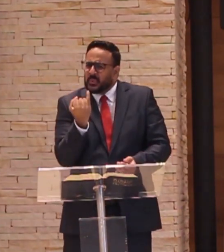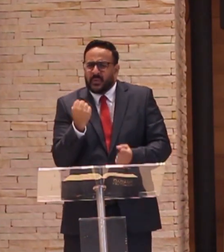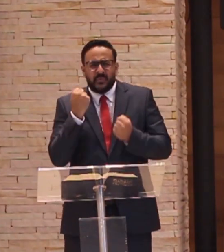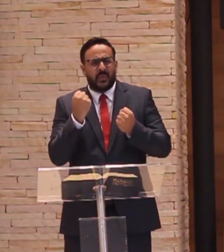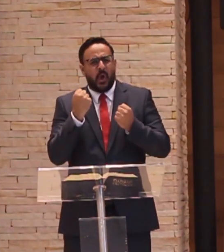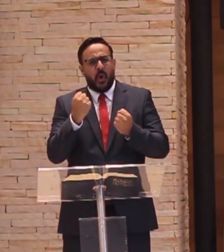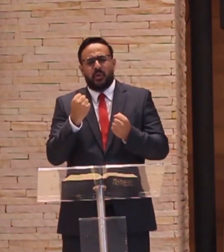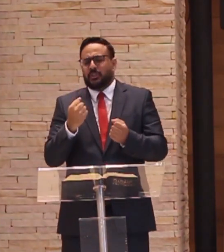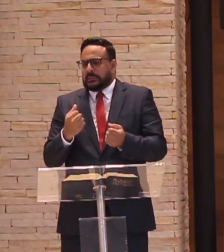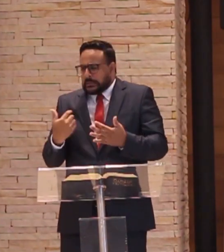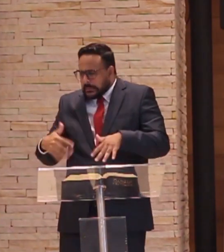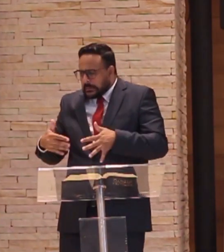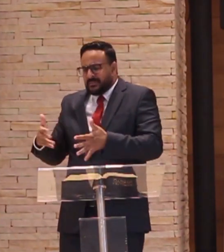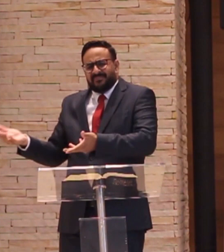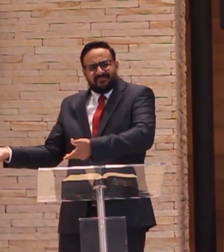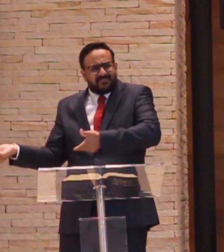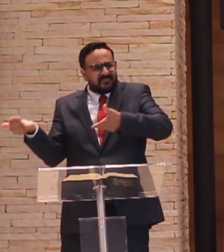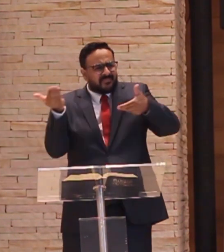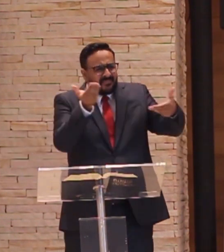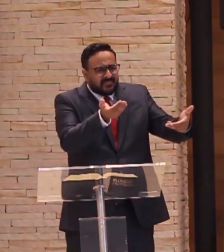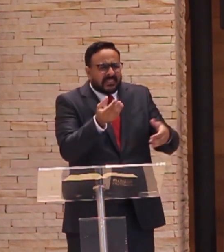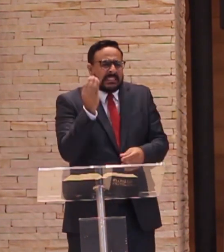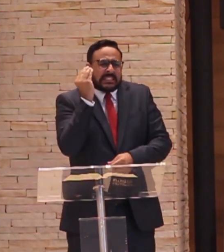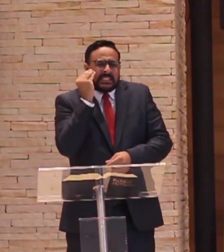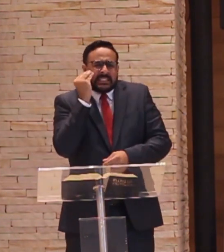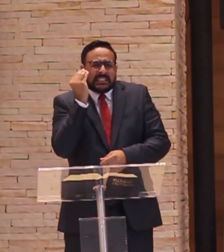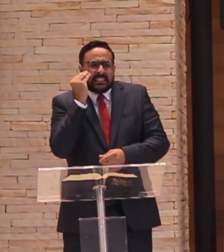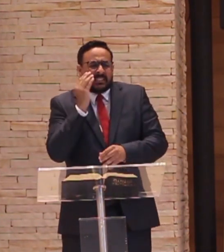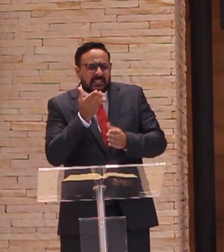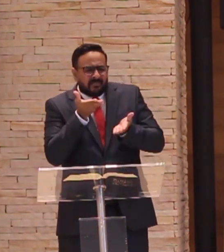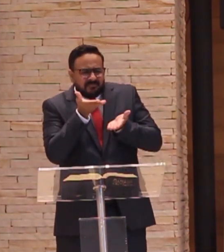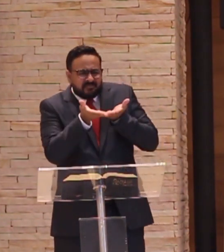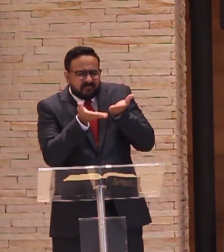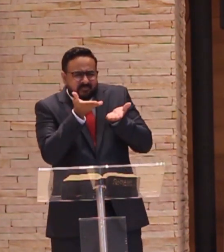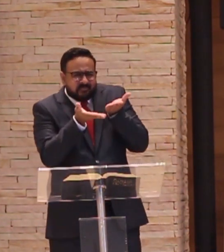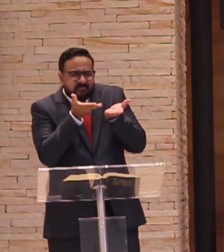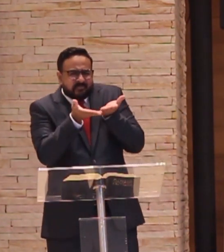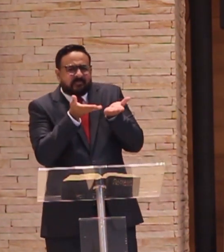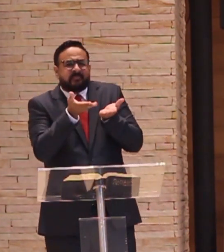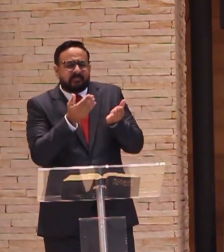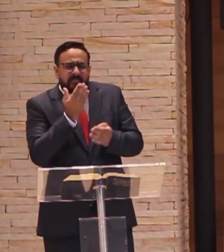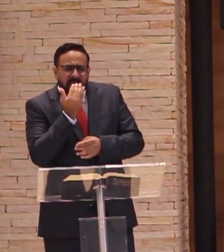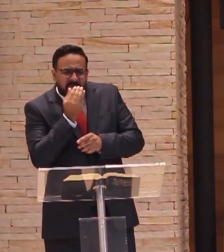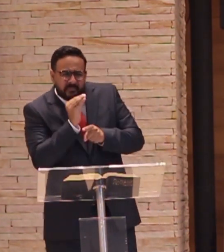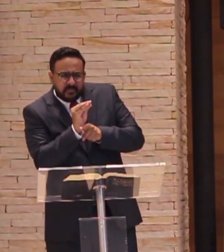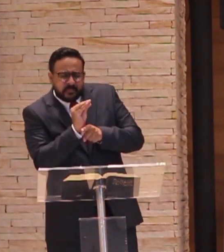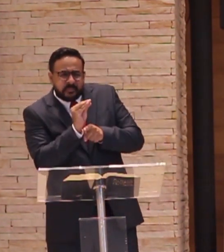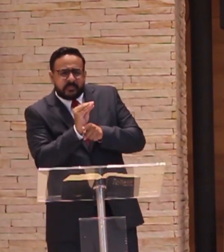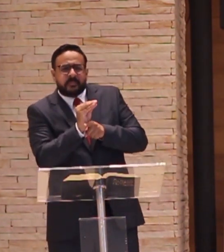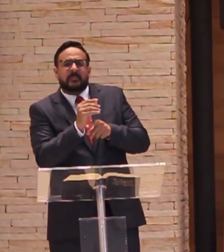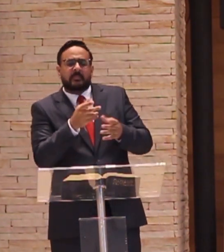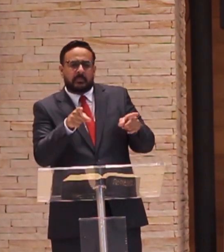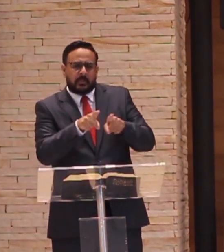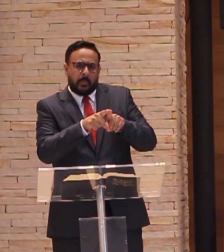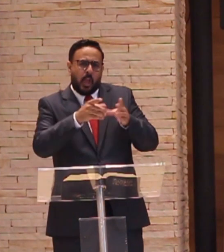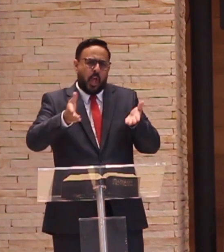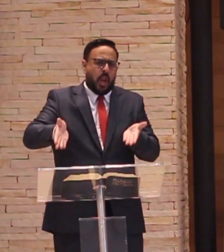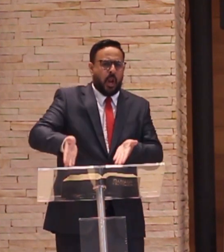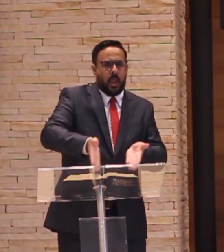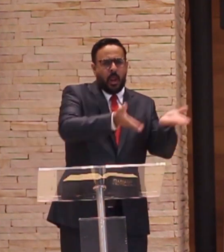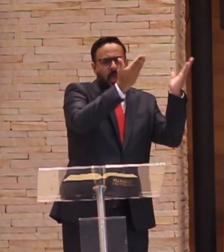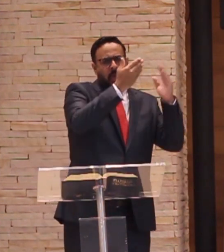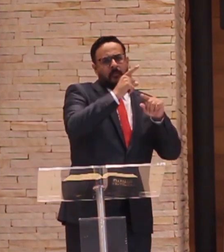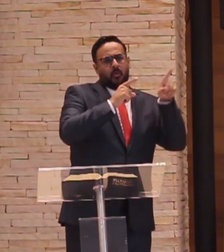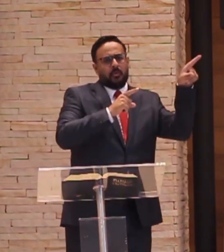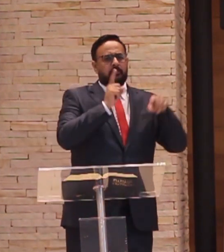pesava 27 quilos, muito magrinha. Era a nossa personagem, a Ed. Ela estava muito magrinha, levaram ela para fazer